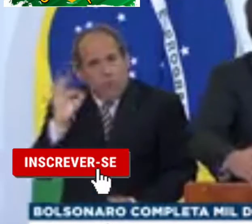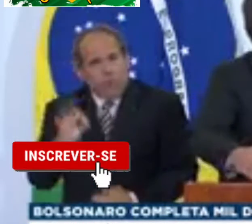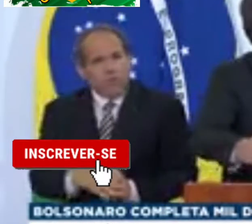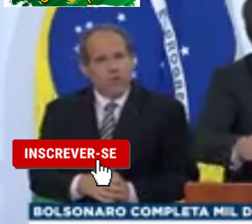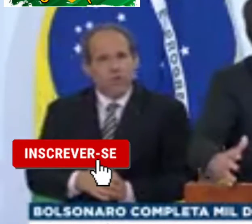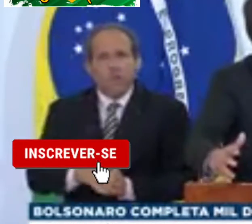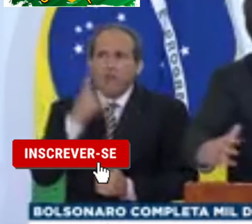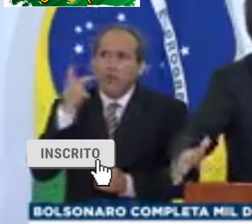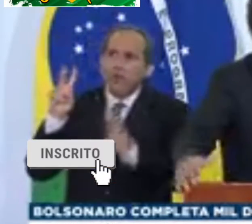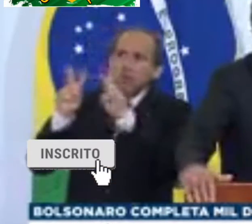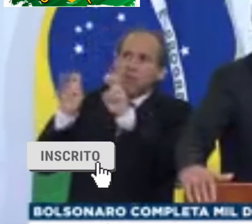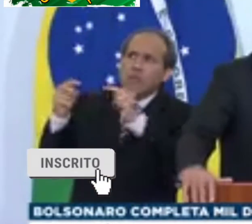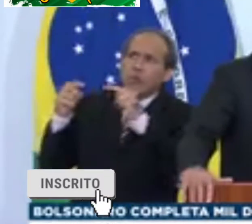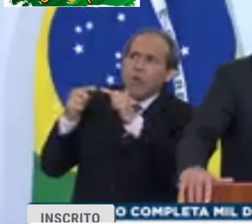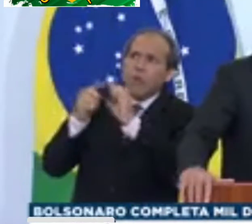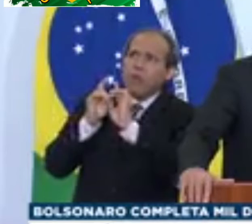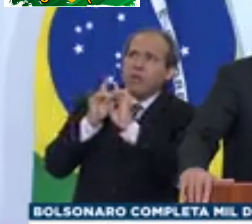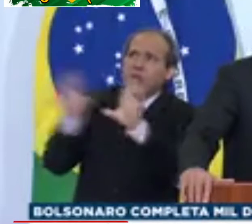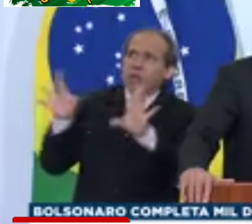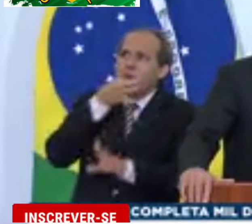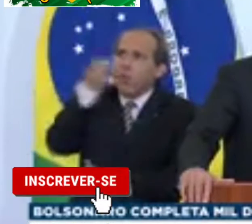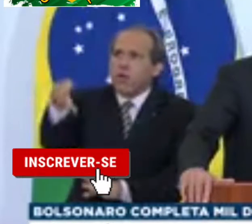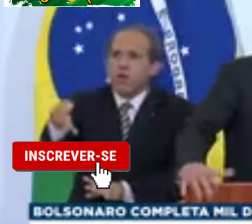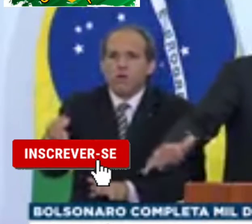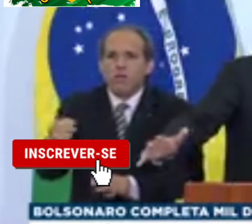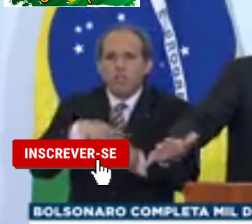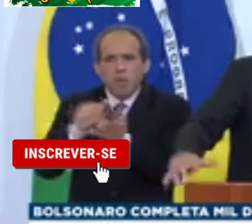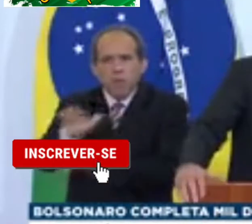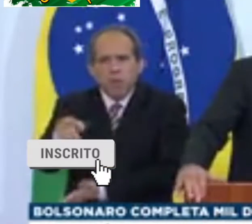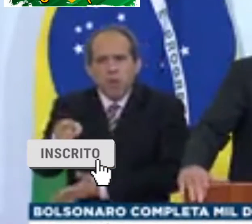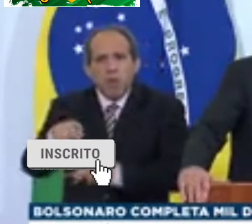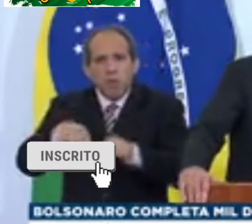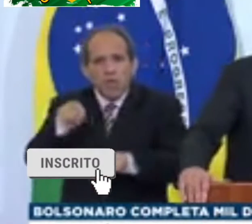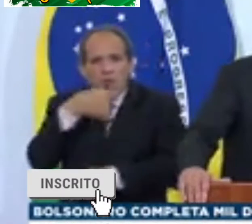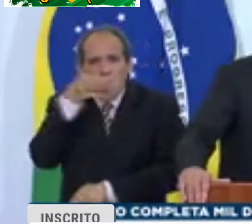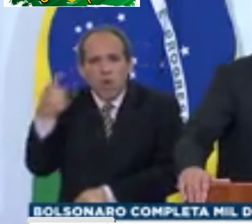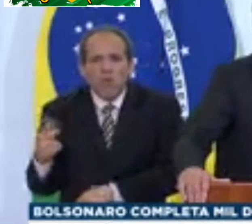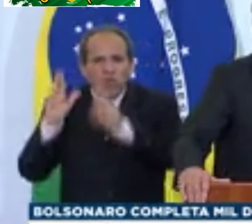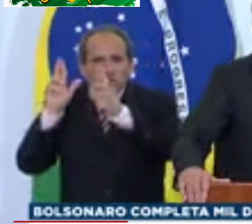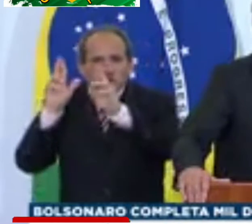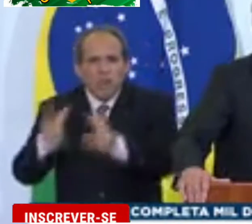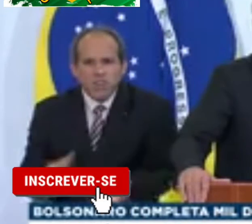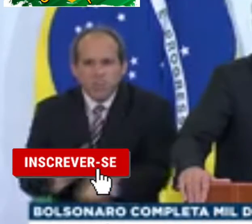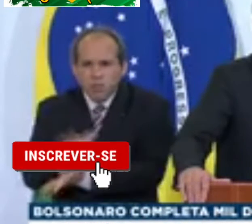coisa mais absurda do que isso. Para onde estamos caminhando?